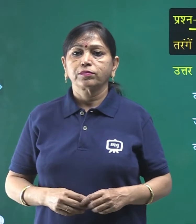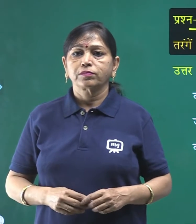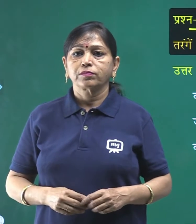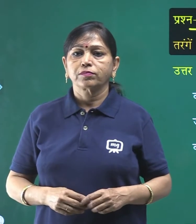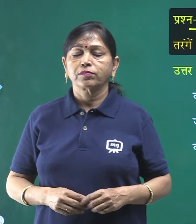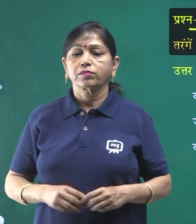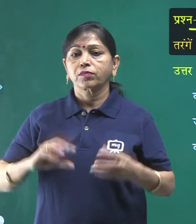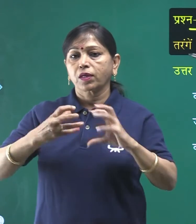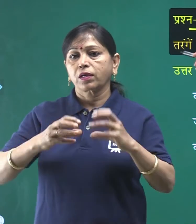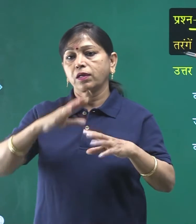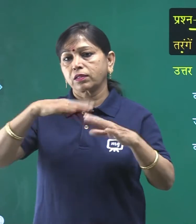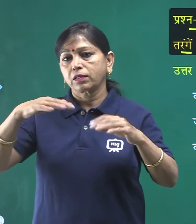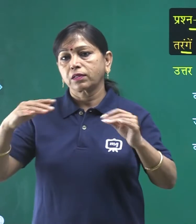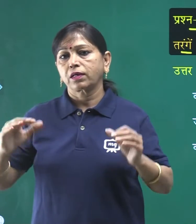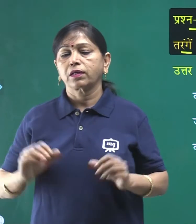यांत्रिक तरंगे